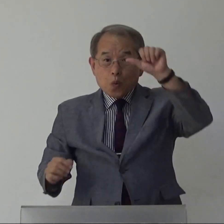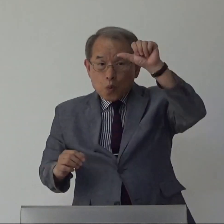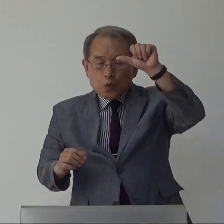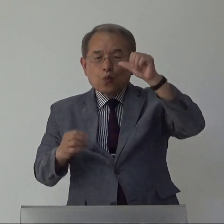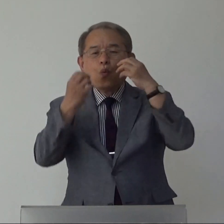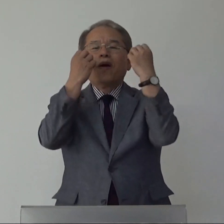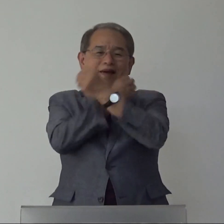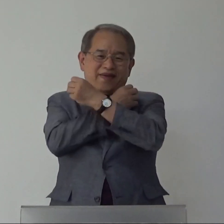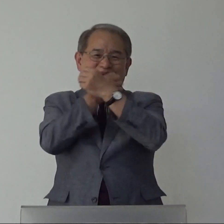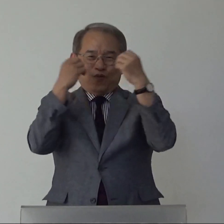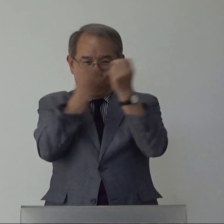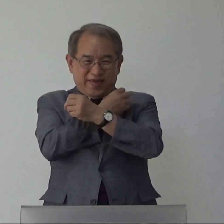무엇입니까?